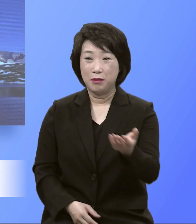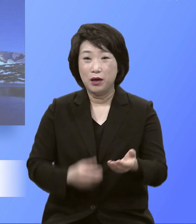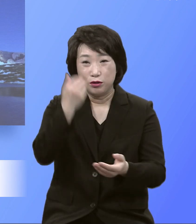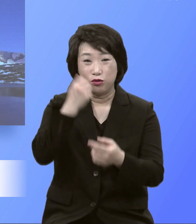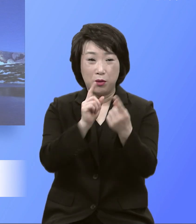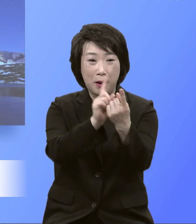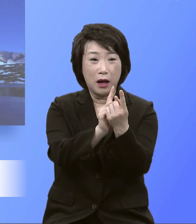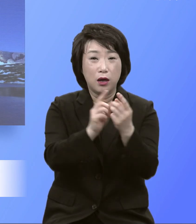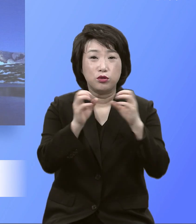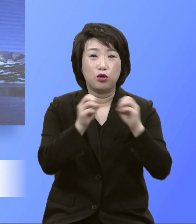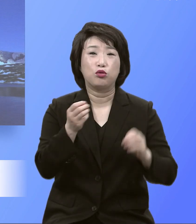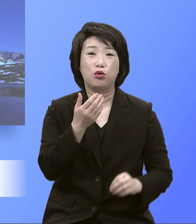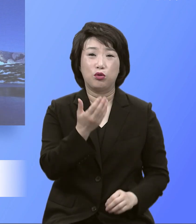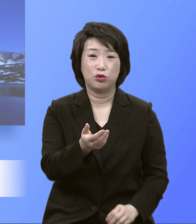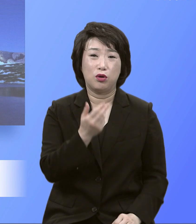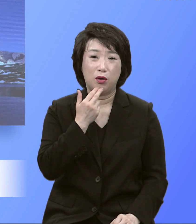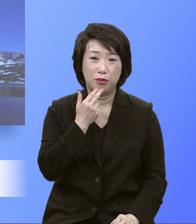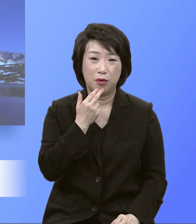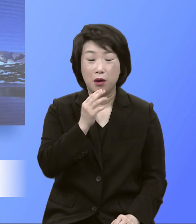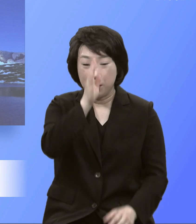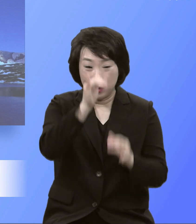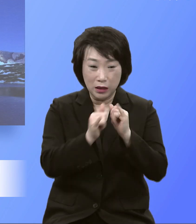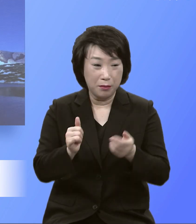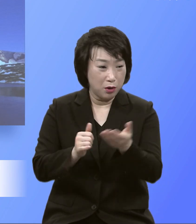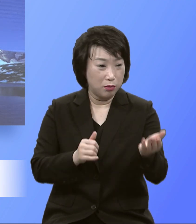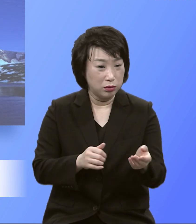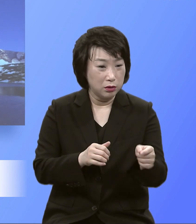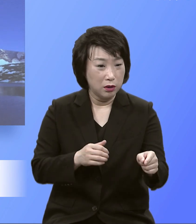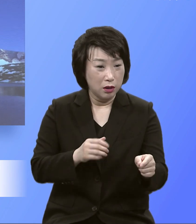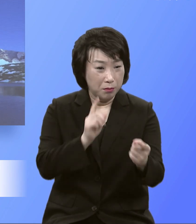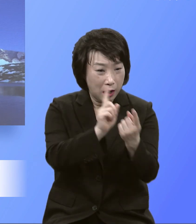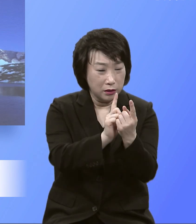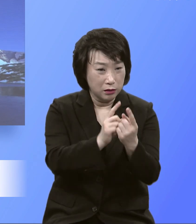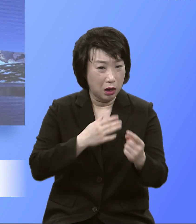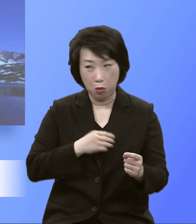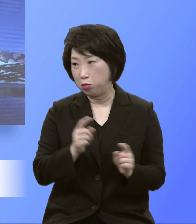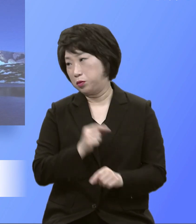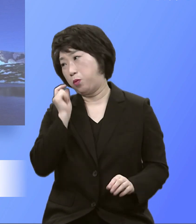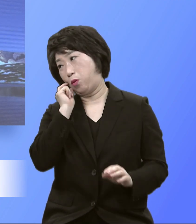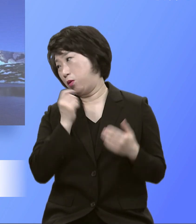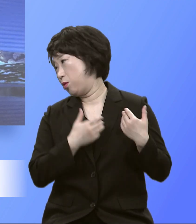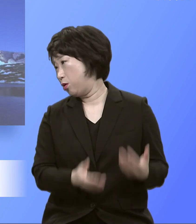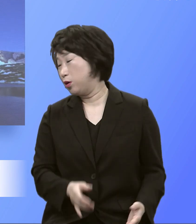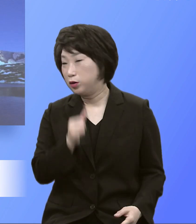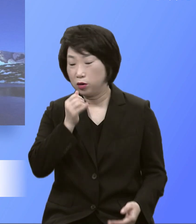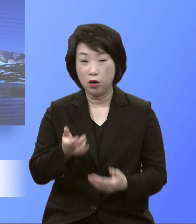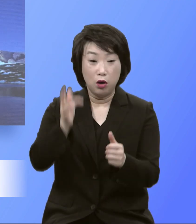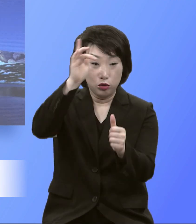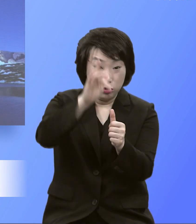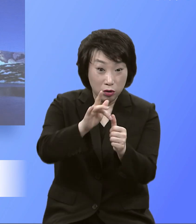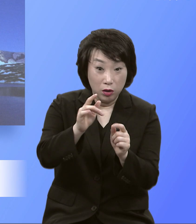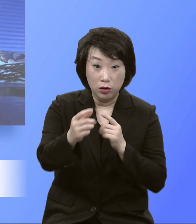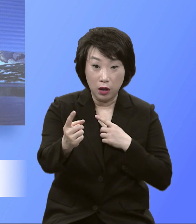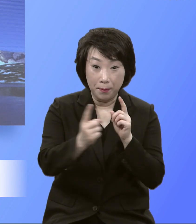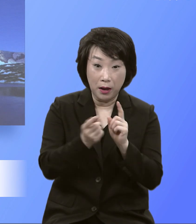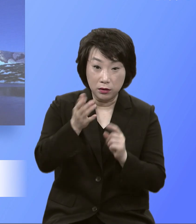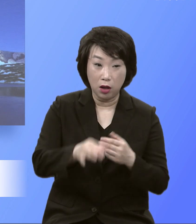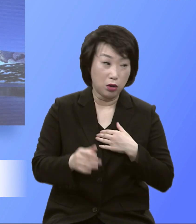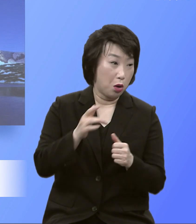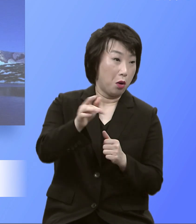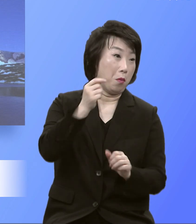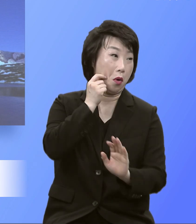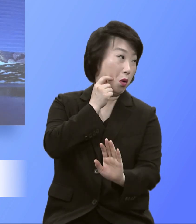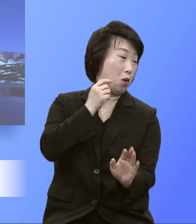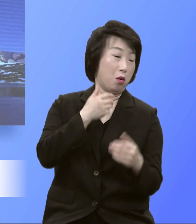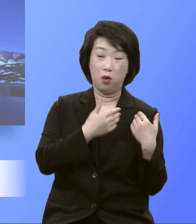만나도 전도하지 않고 병자를 만나도 나는 못 고친다고 안 하고 귀신을 들린 자가 많아도 나는 못 쫓아낸다고